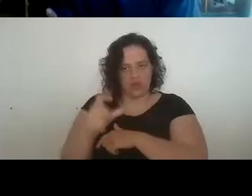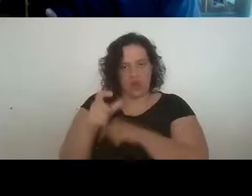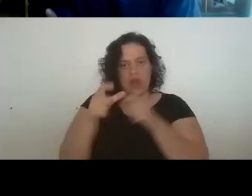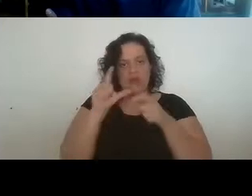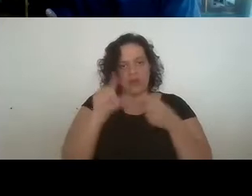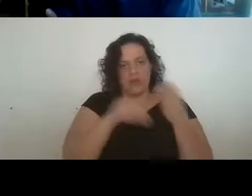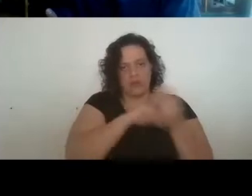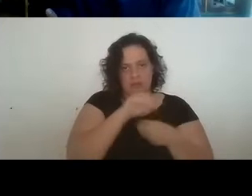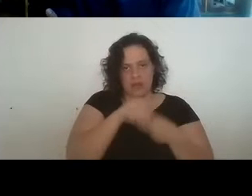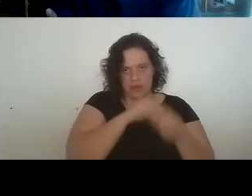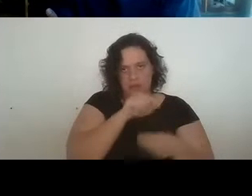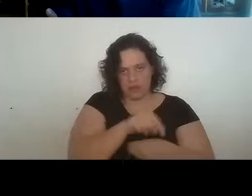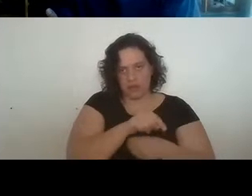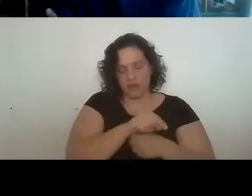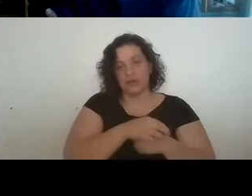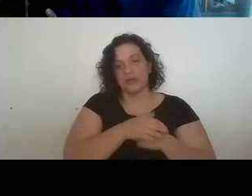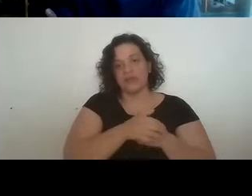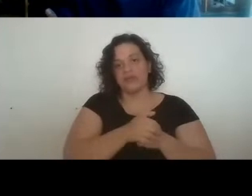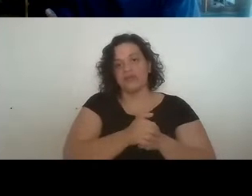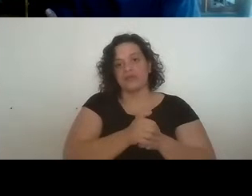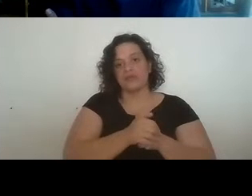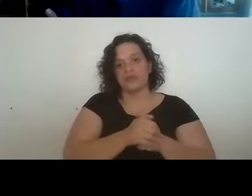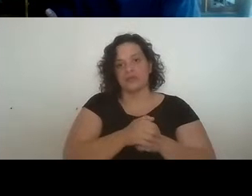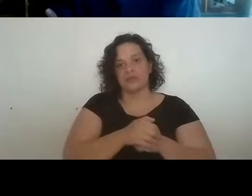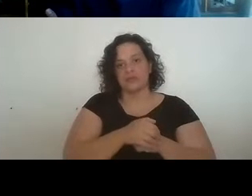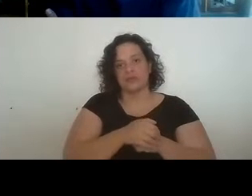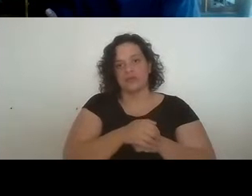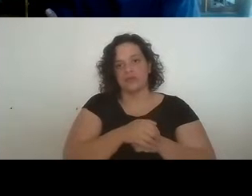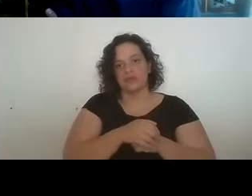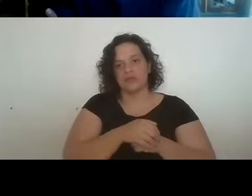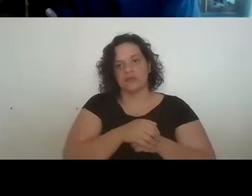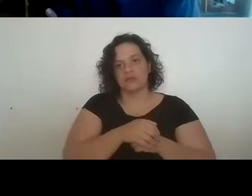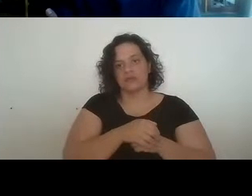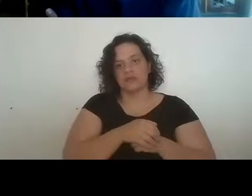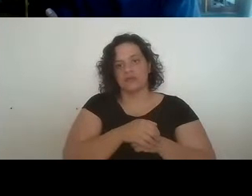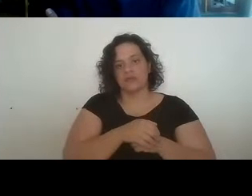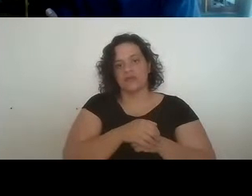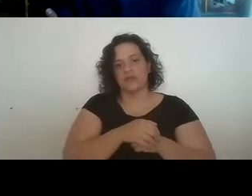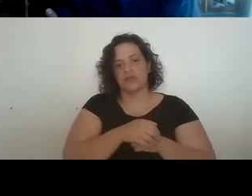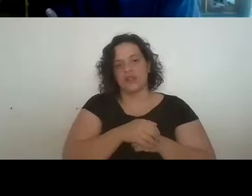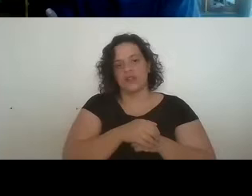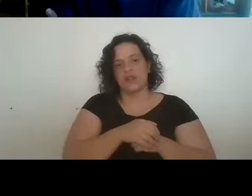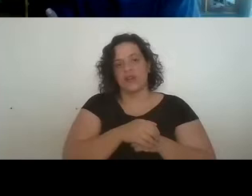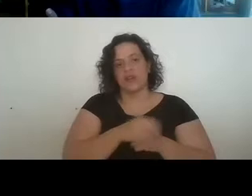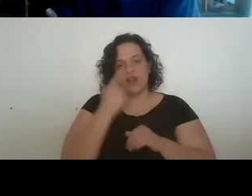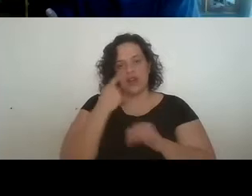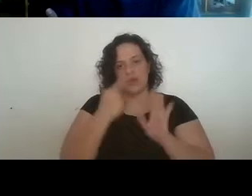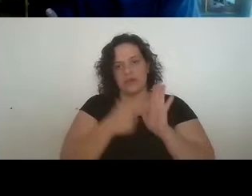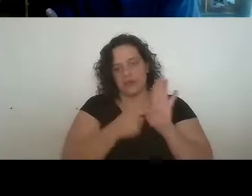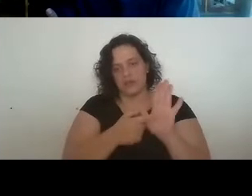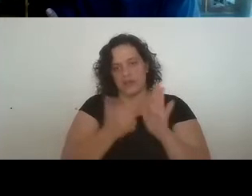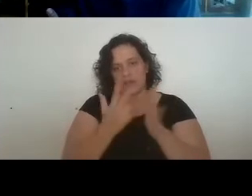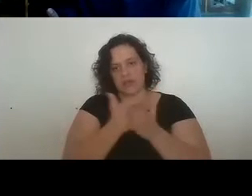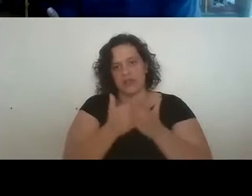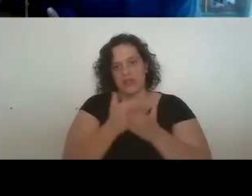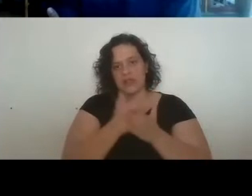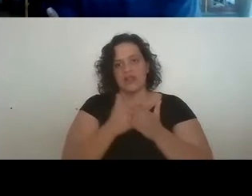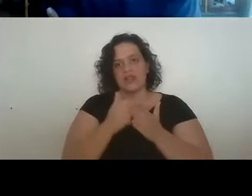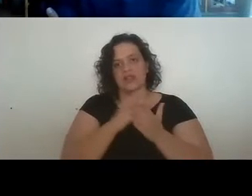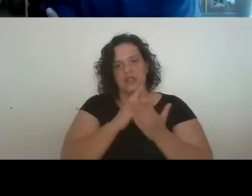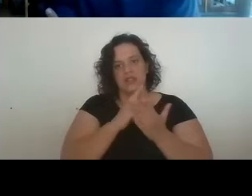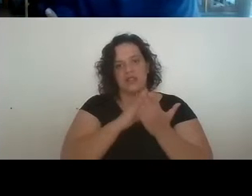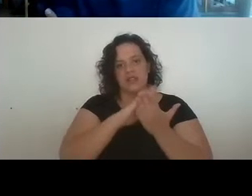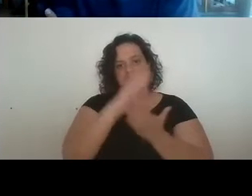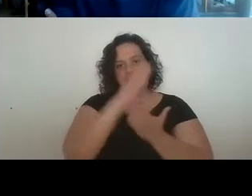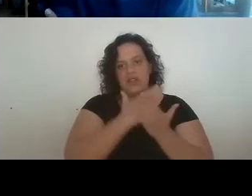tá? Embaixo dela, a gente coloca, como eu mostrei nesse desenho, então uma camada separadora de